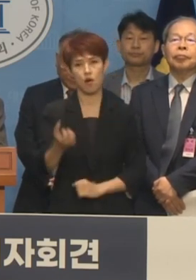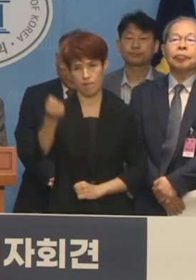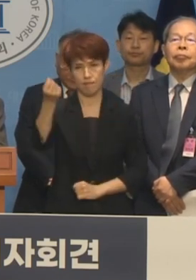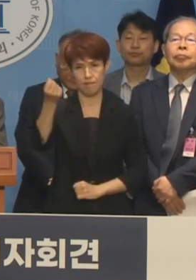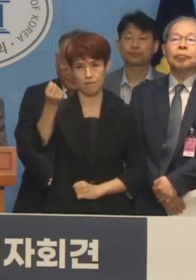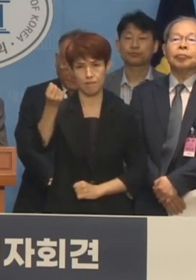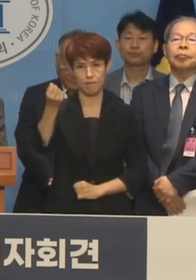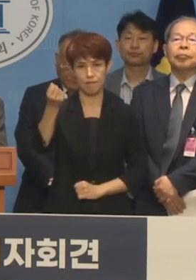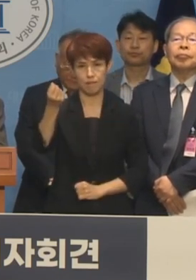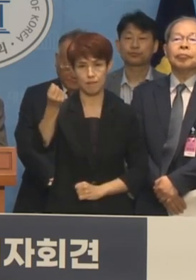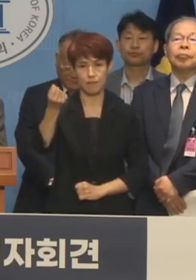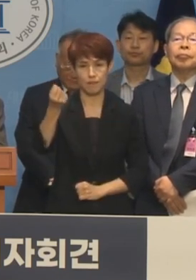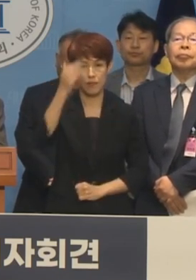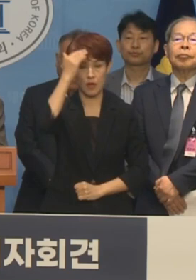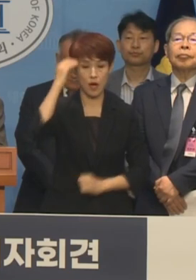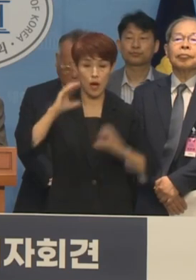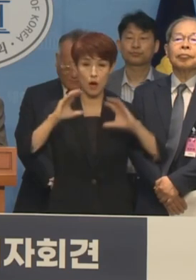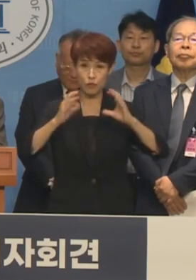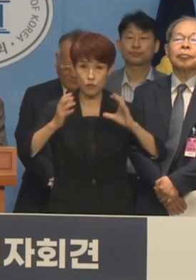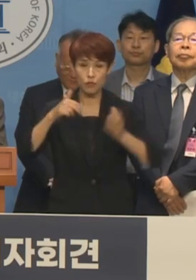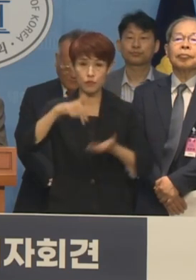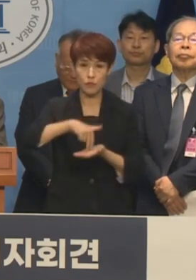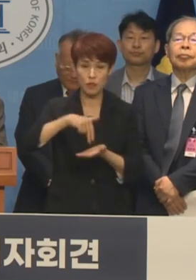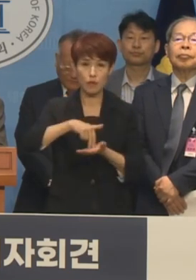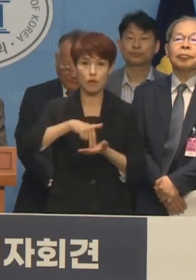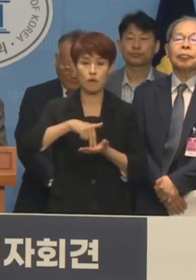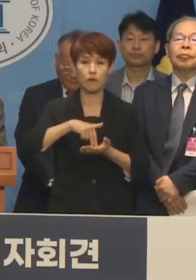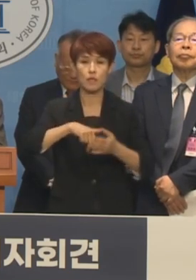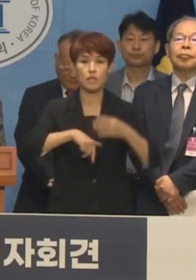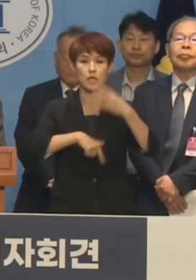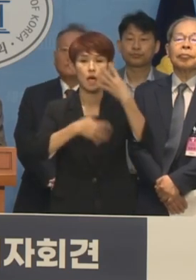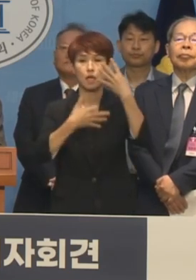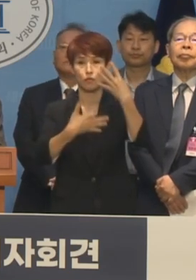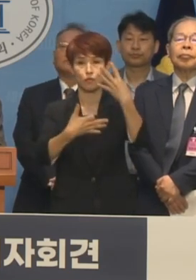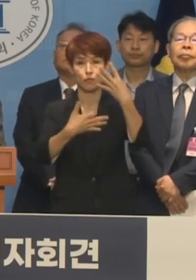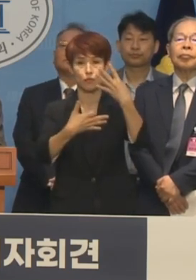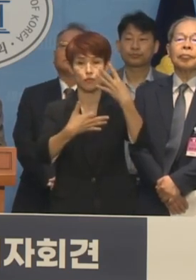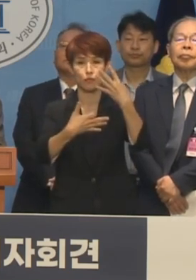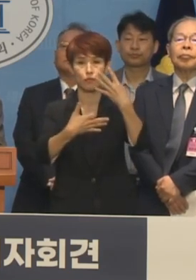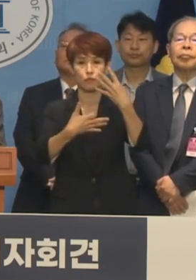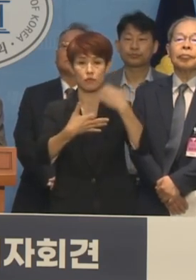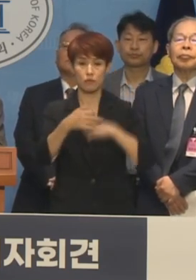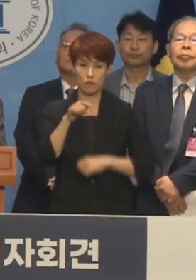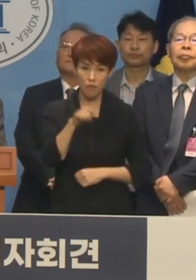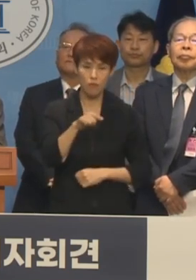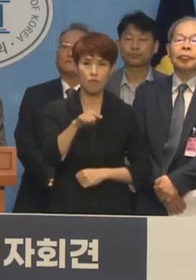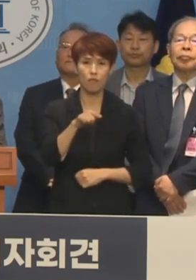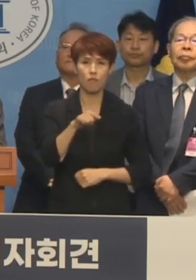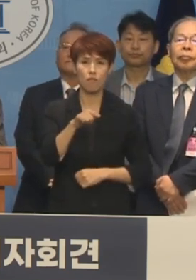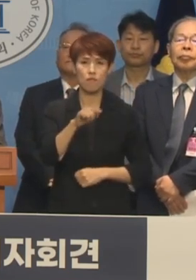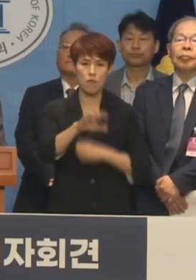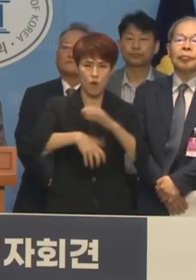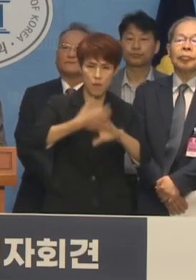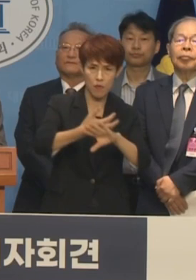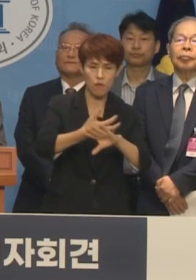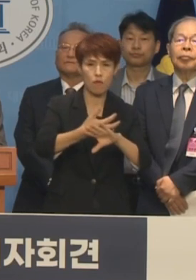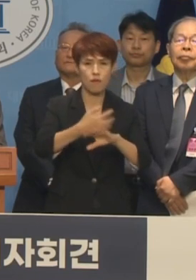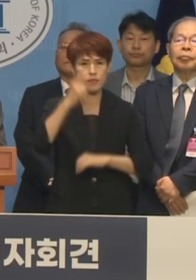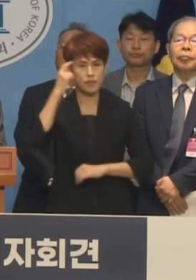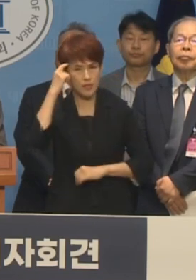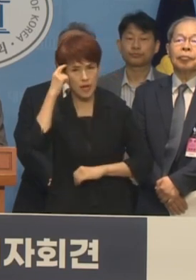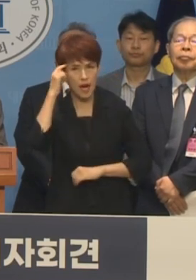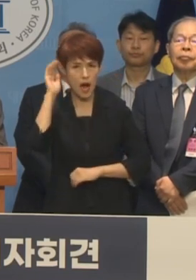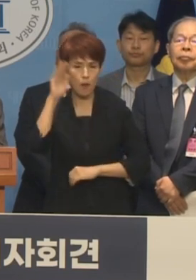점에서 대한민국에게 4.19 민주 이념이 어떤 의미가 있고 앞으로 어떤 점을 더 계승하고